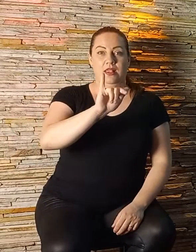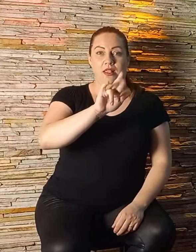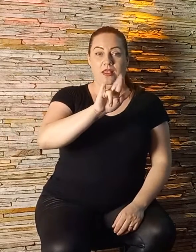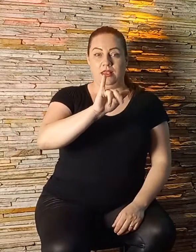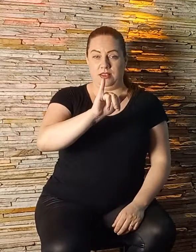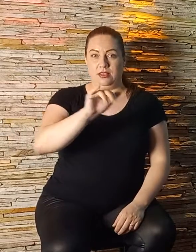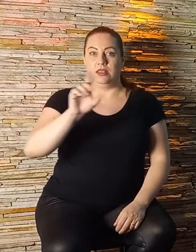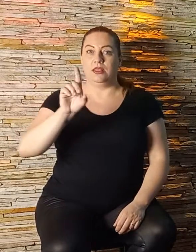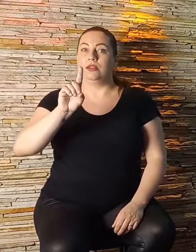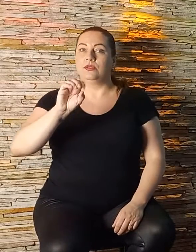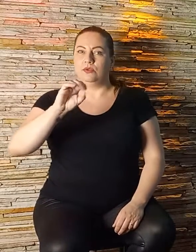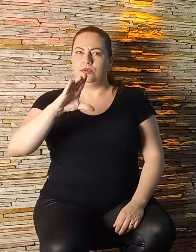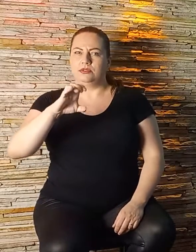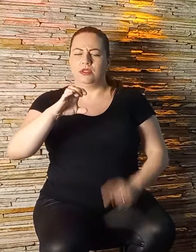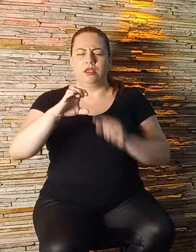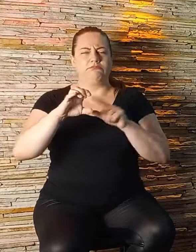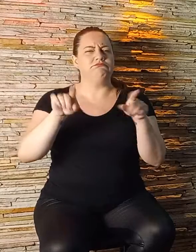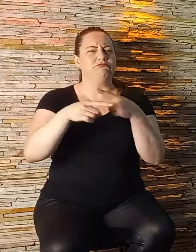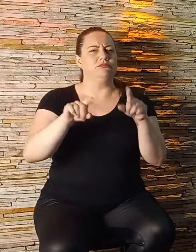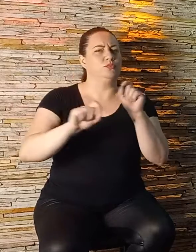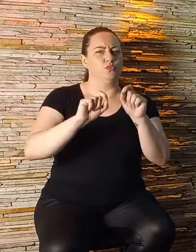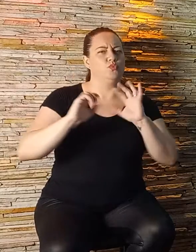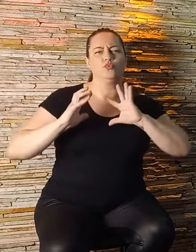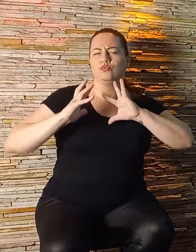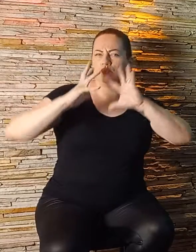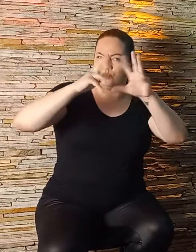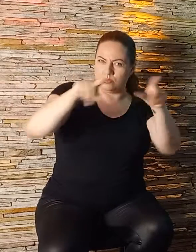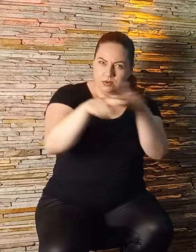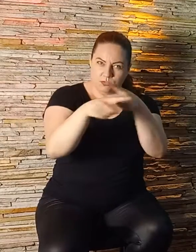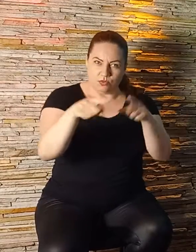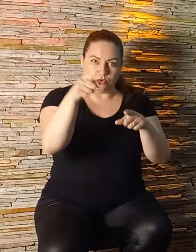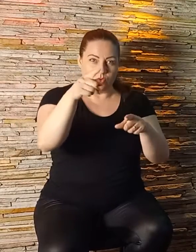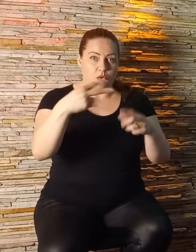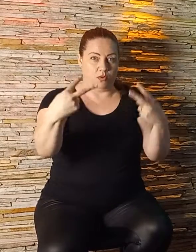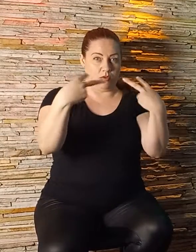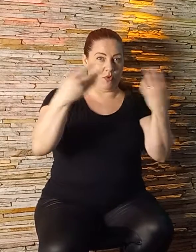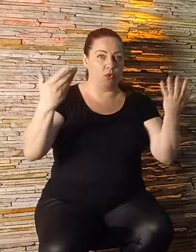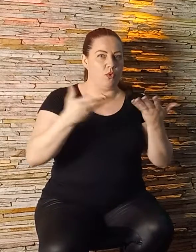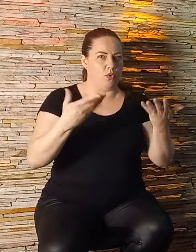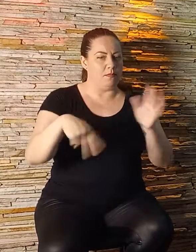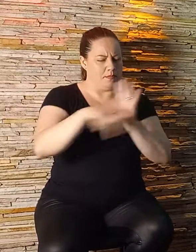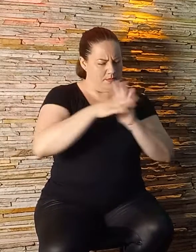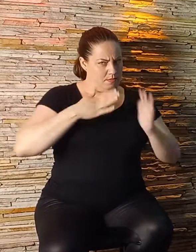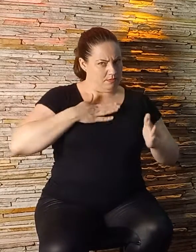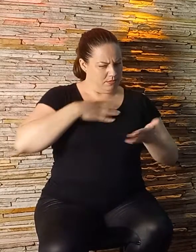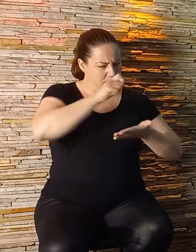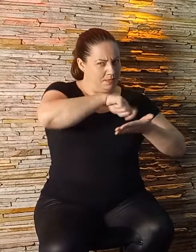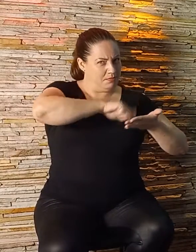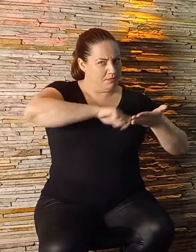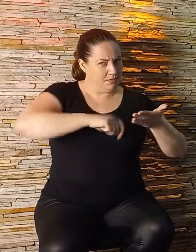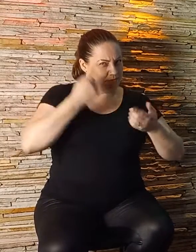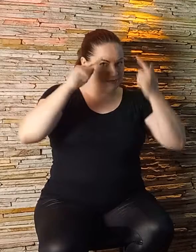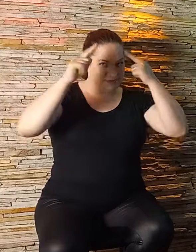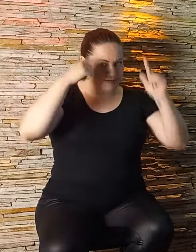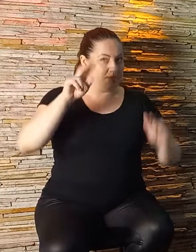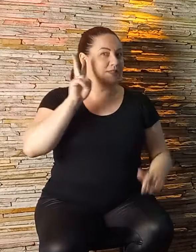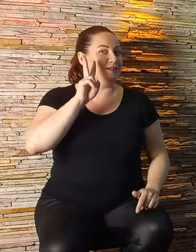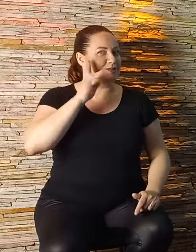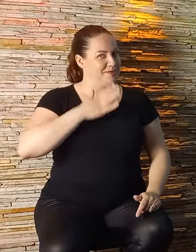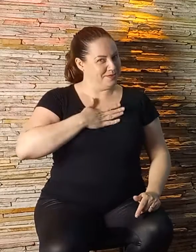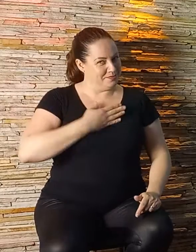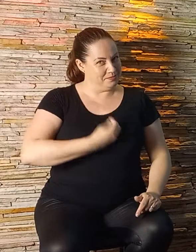é uma música que as todas as músicas que vocês vão vir aqui hoje são os composição minha que contam alguma história